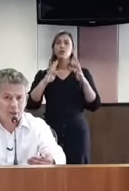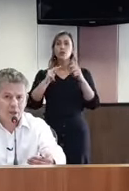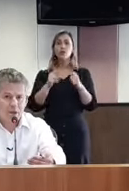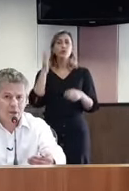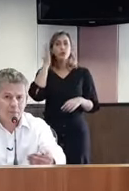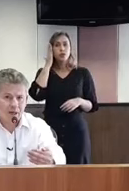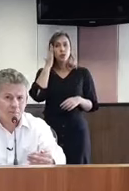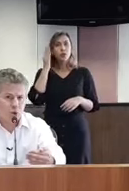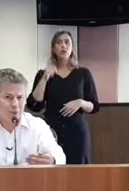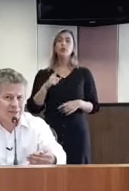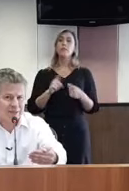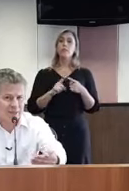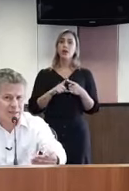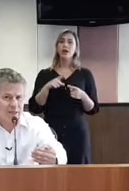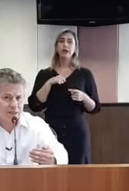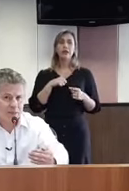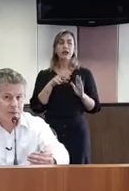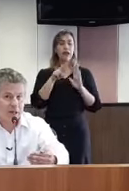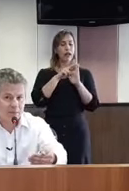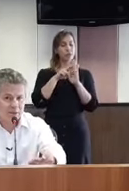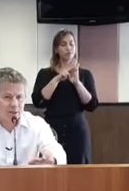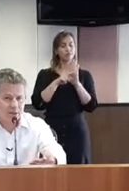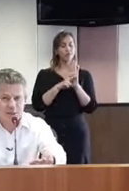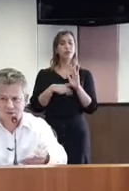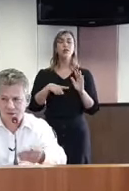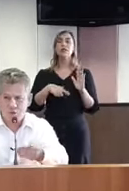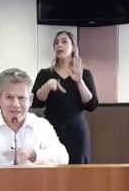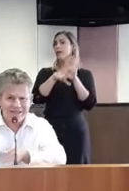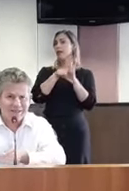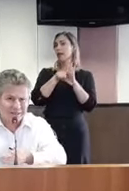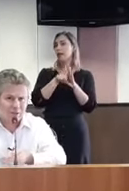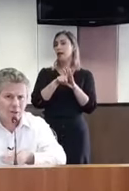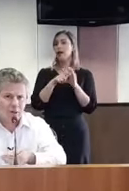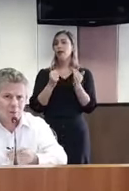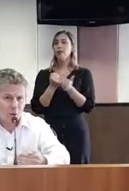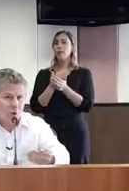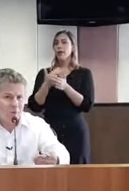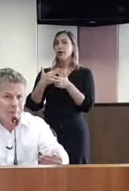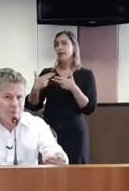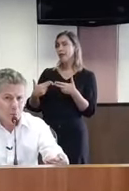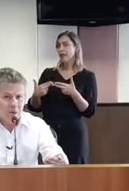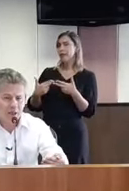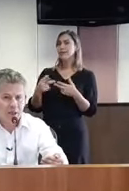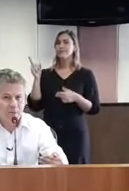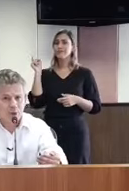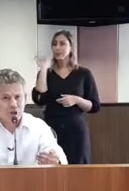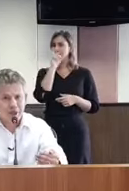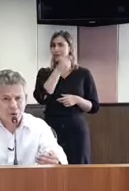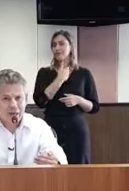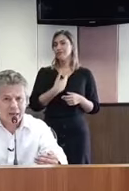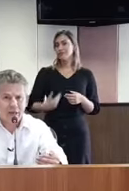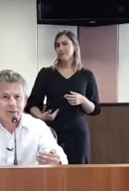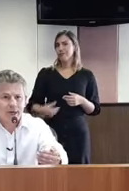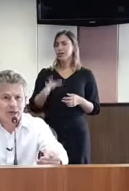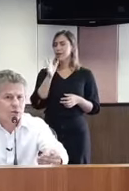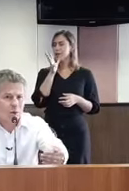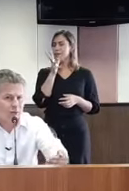sabe que pela burocracia brasileira e pela lei brasileira, às vezes uma aquisição, uma compra pública pode